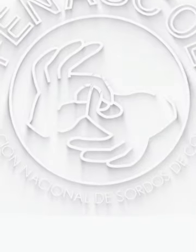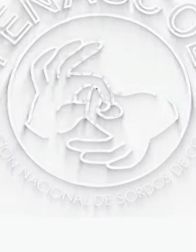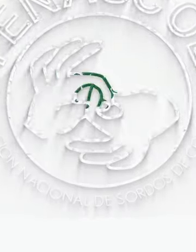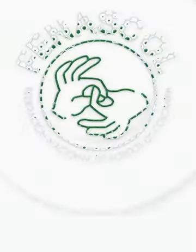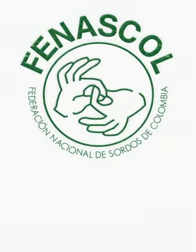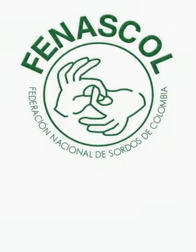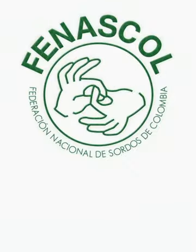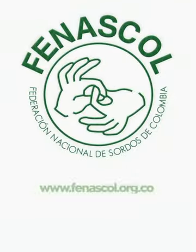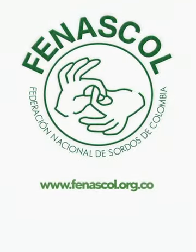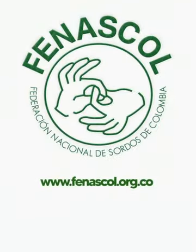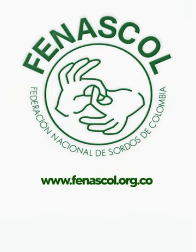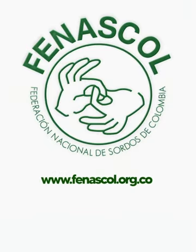Gracias.